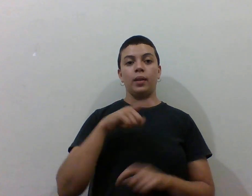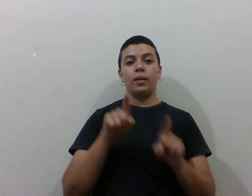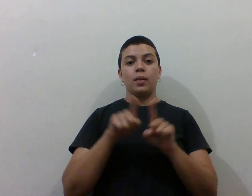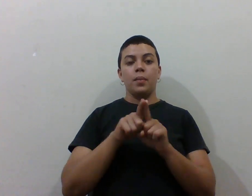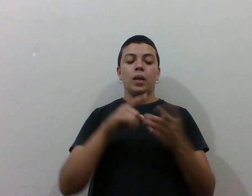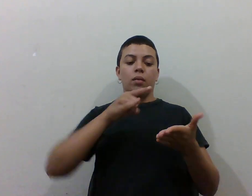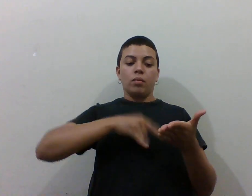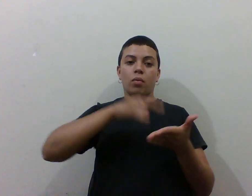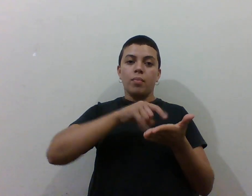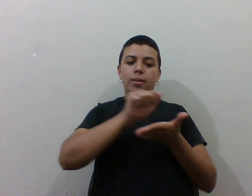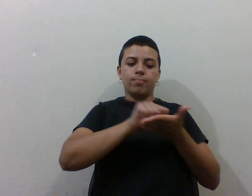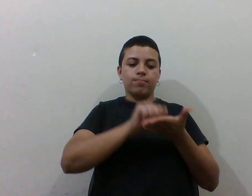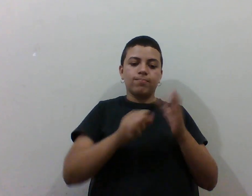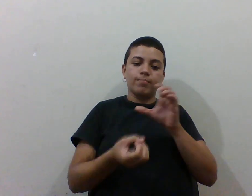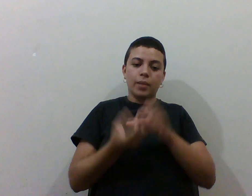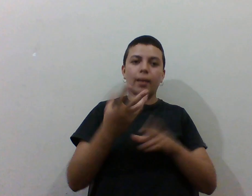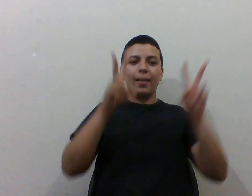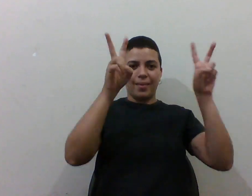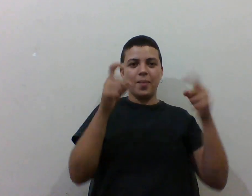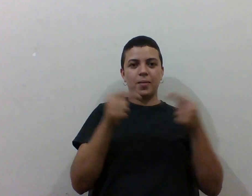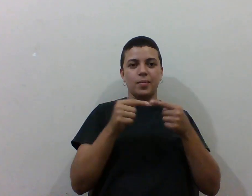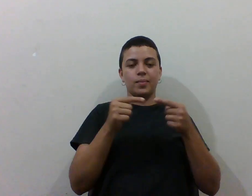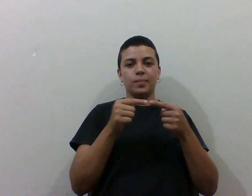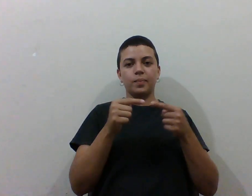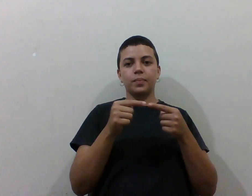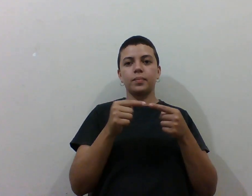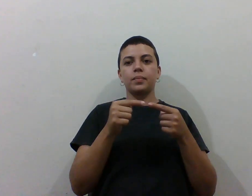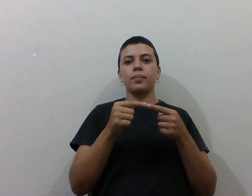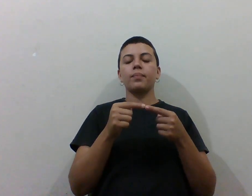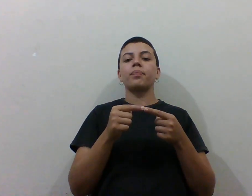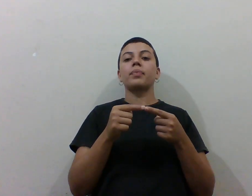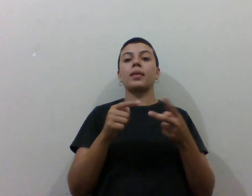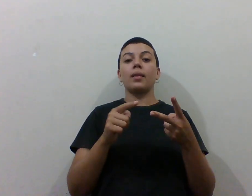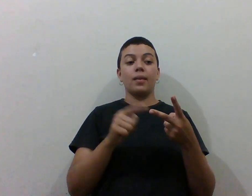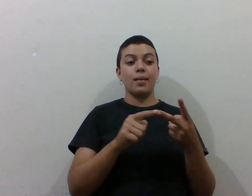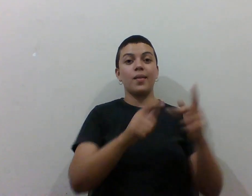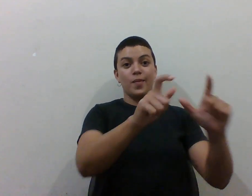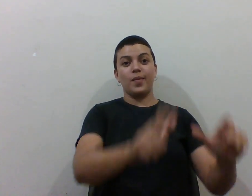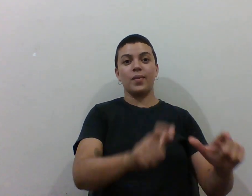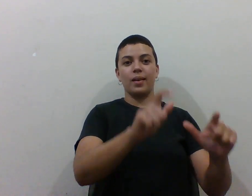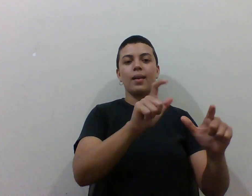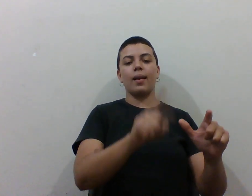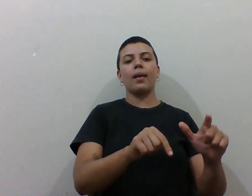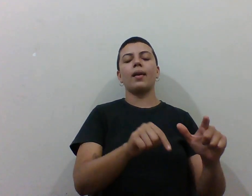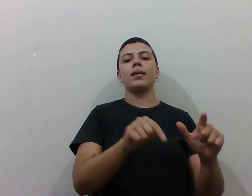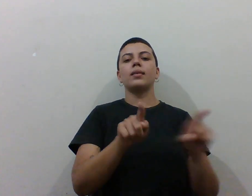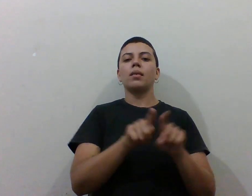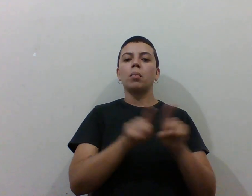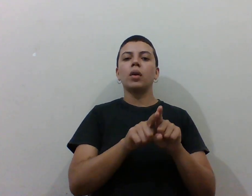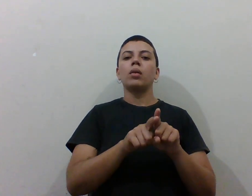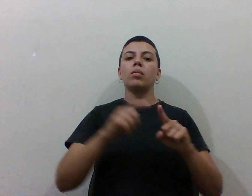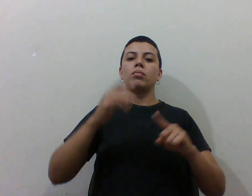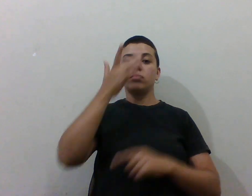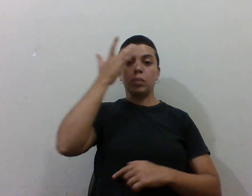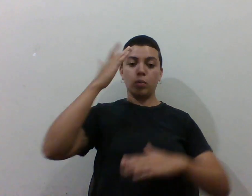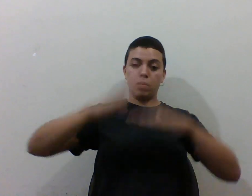sobre a temática a rede para reunir pesquisadores sobre a temática e o observatório exatamente aquele que normalmente os